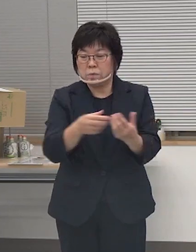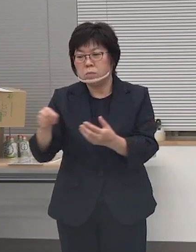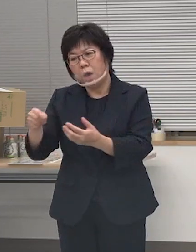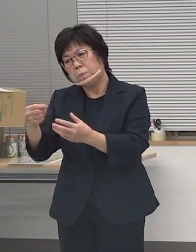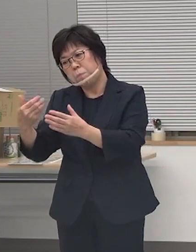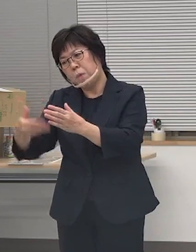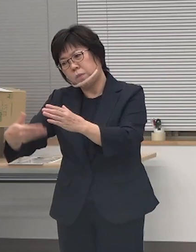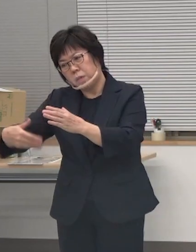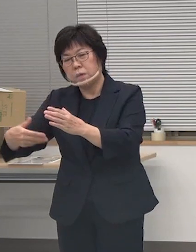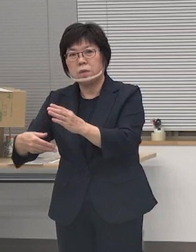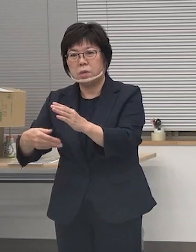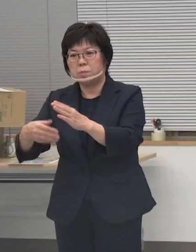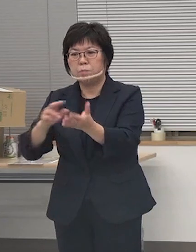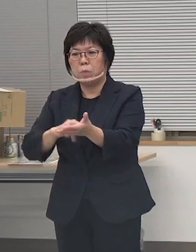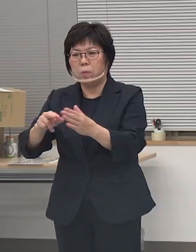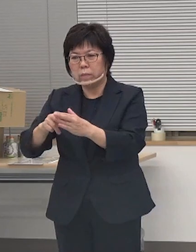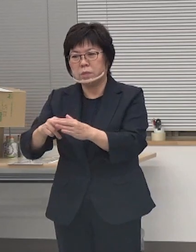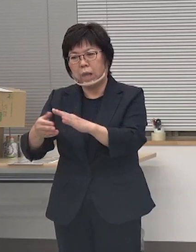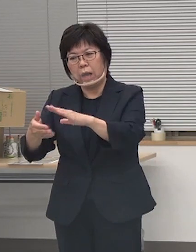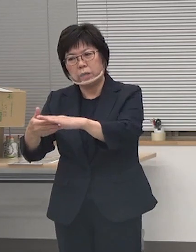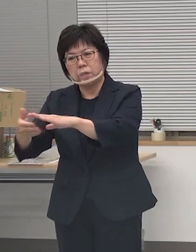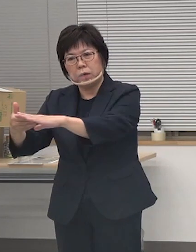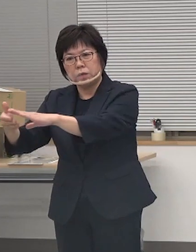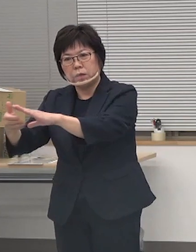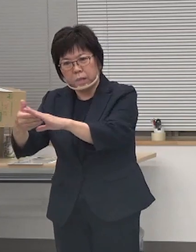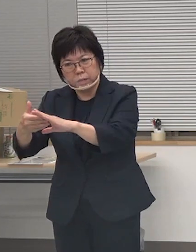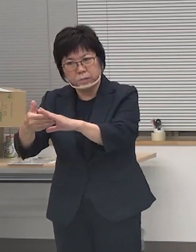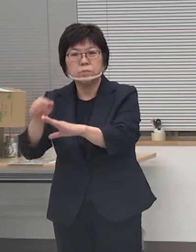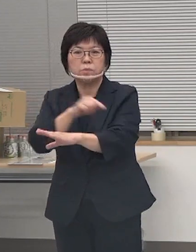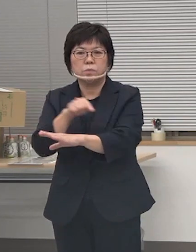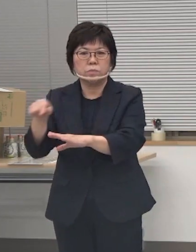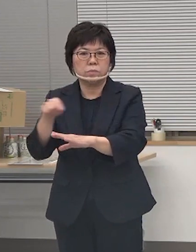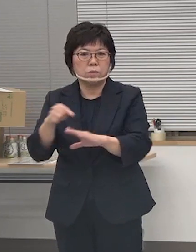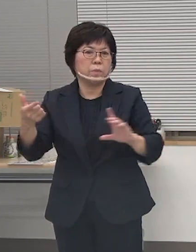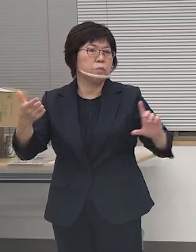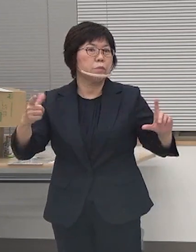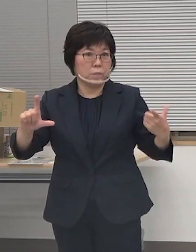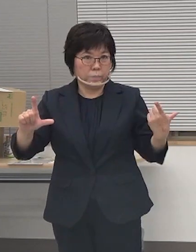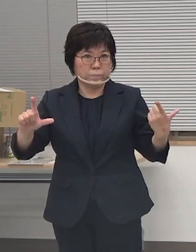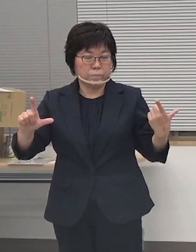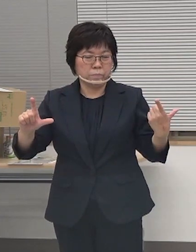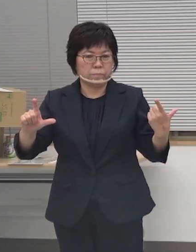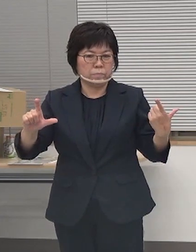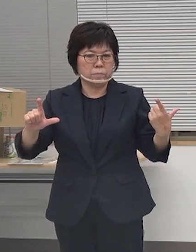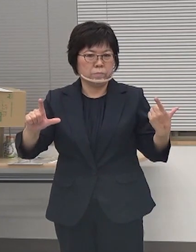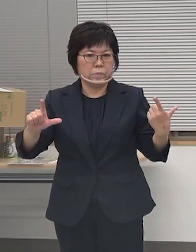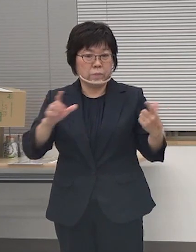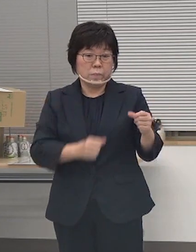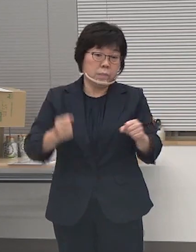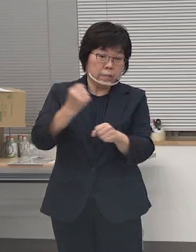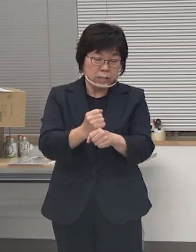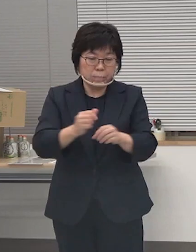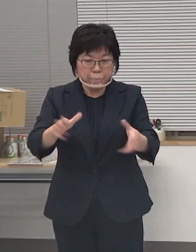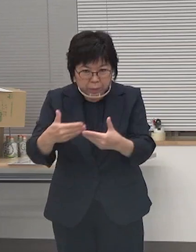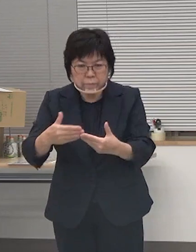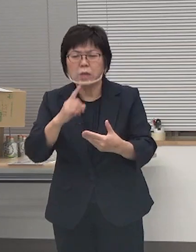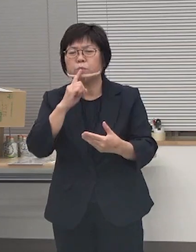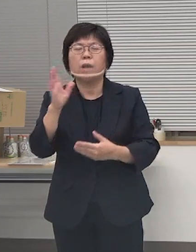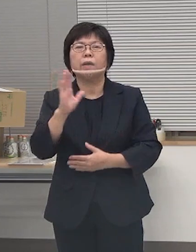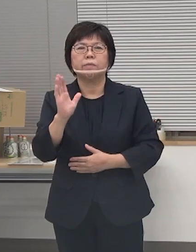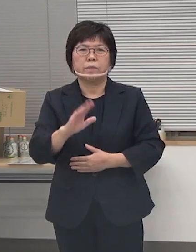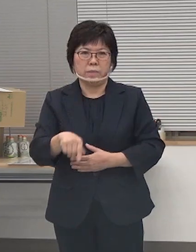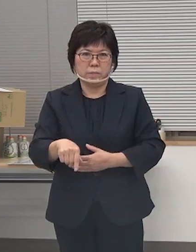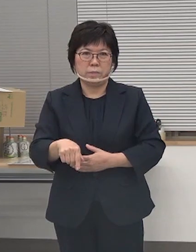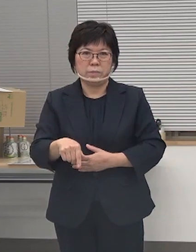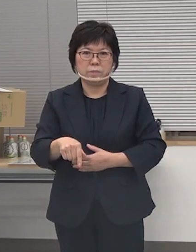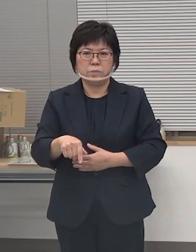はるかに低いことなど大きく違うので、直ちに再陽性について検討する必要